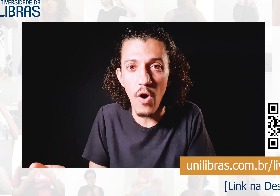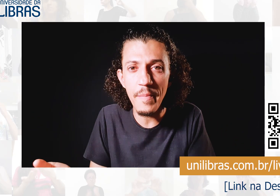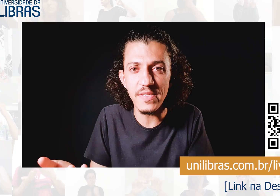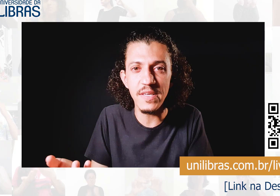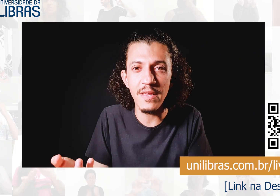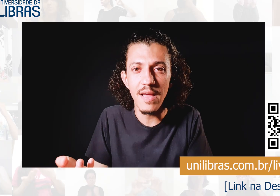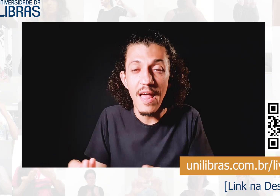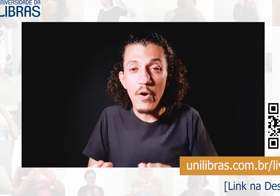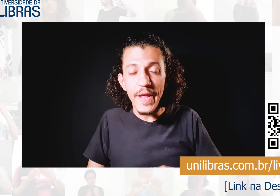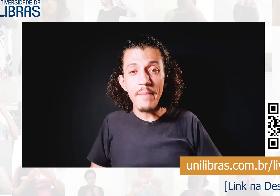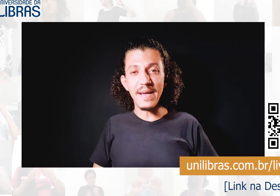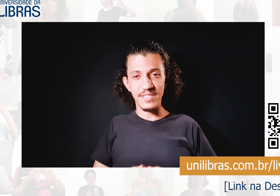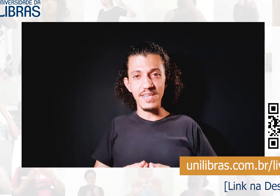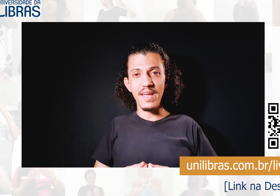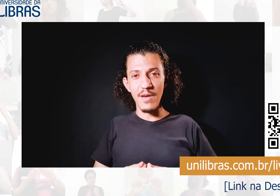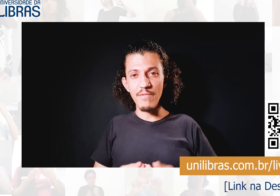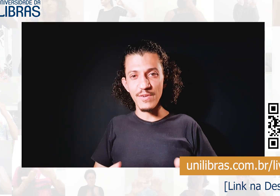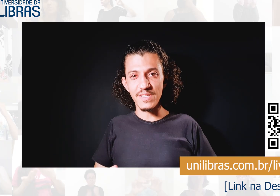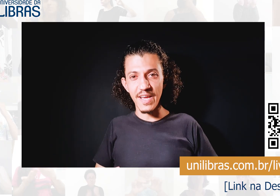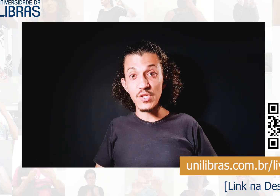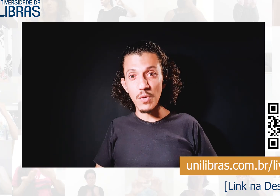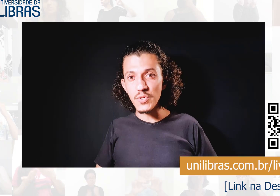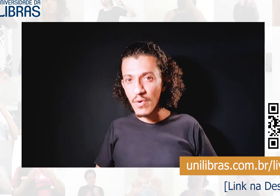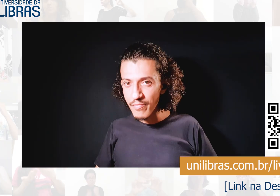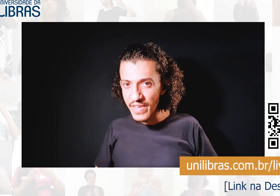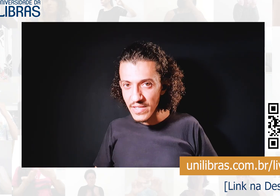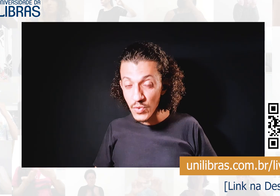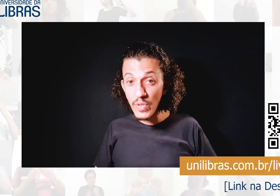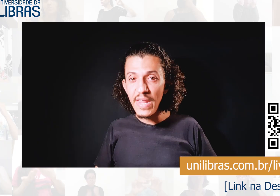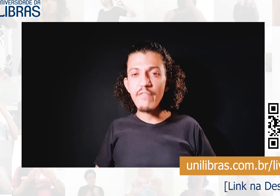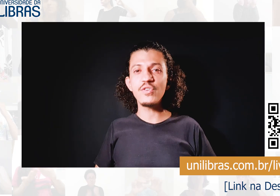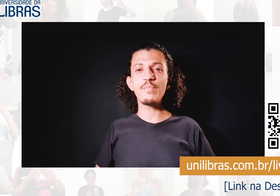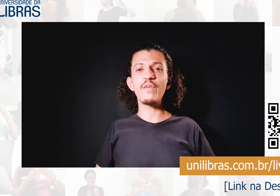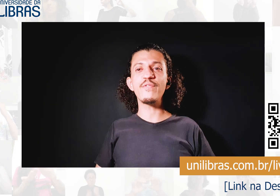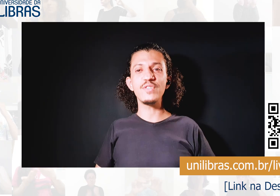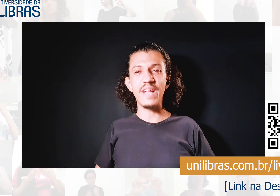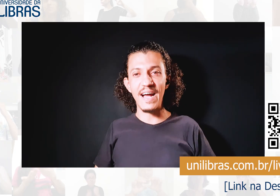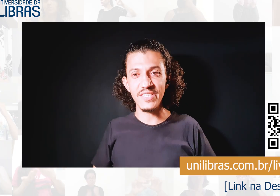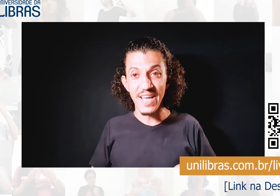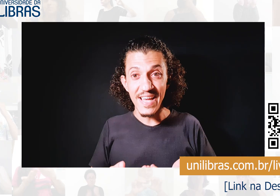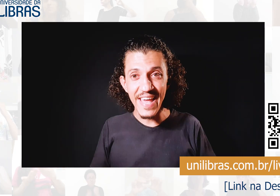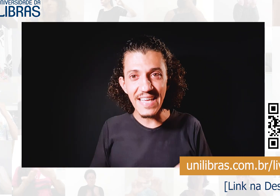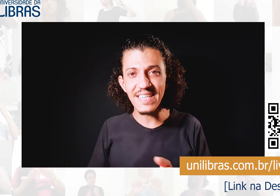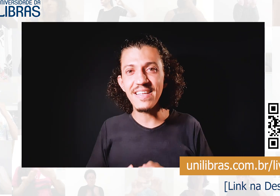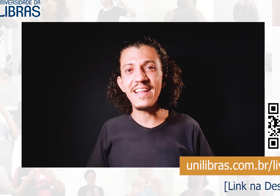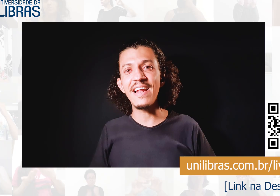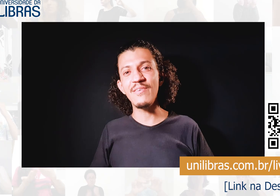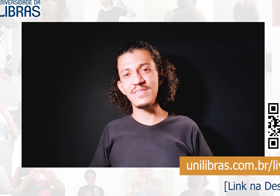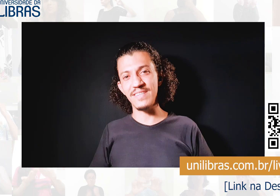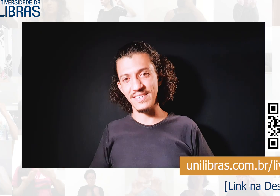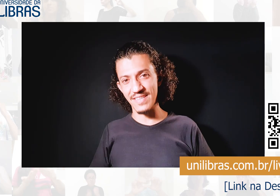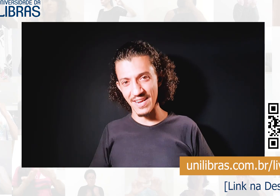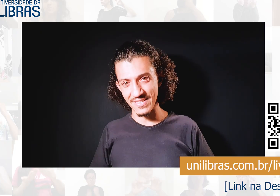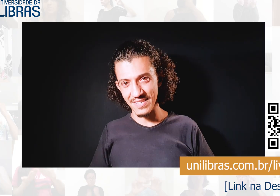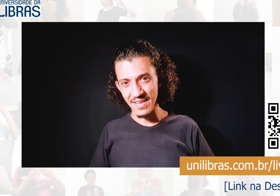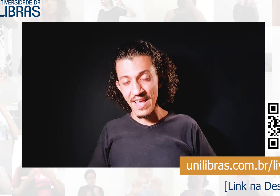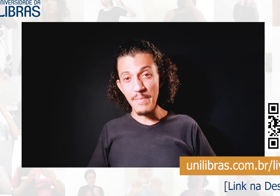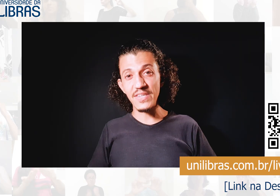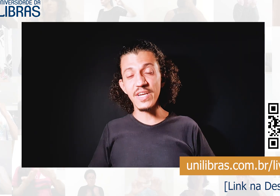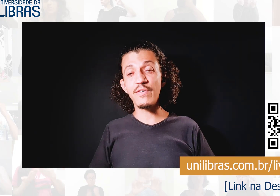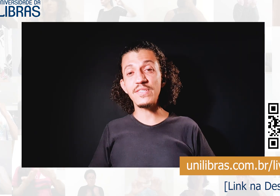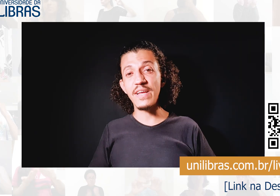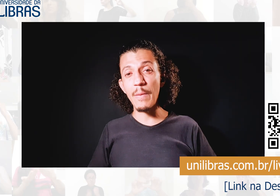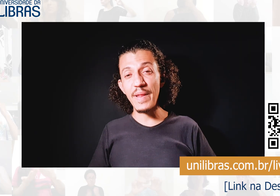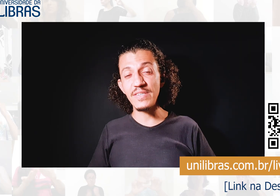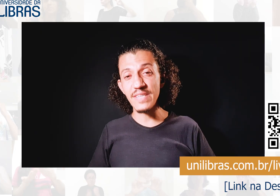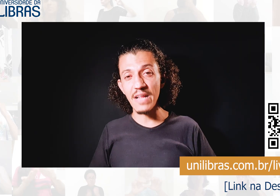aprofundamento enorme assim. Agora, imagina eu e você que somos ouvintes, o nível de profundidade que a escrita da língua de sinais traz.